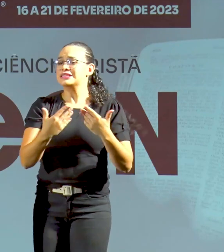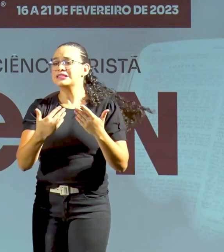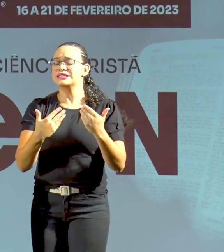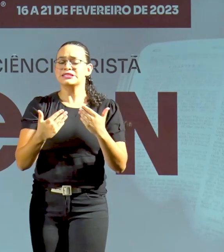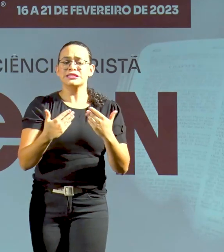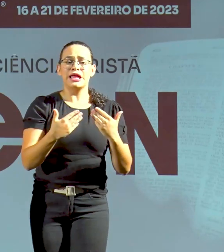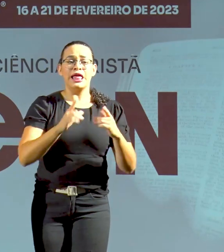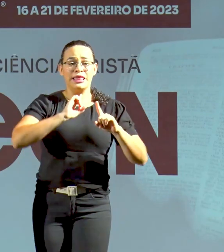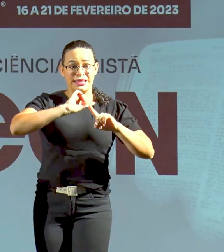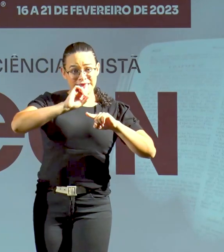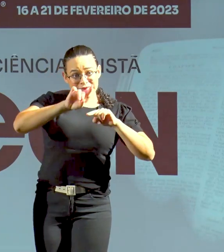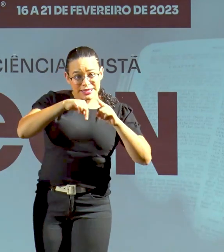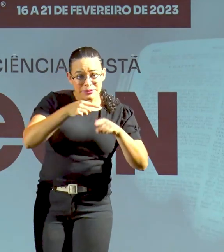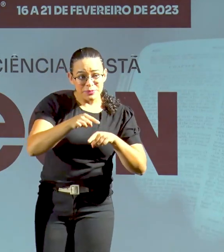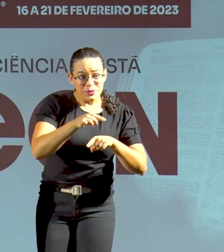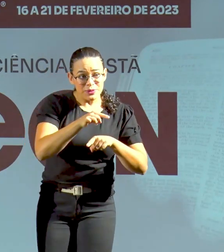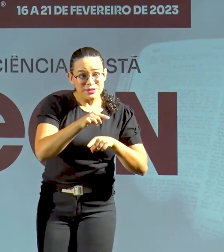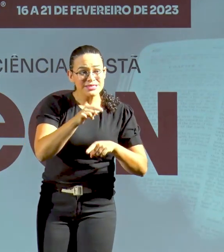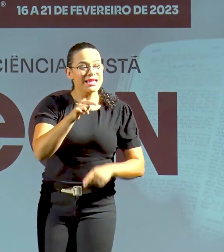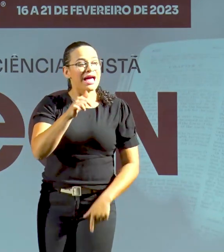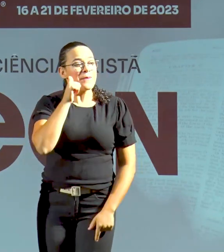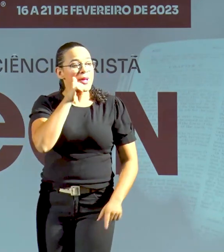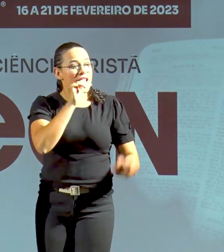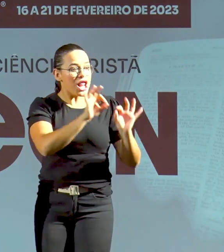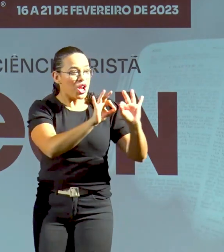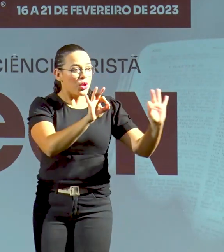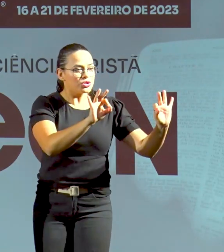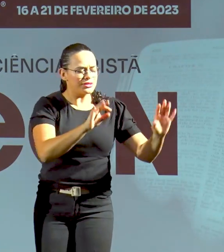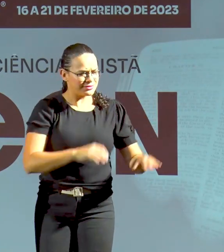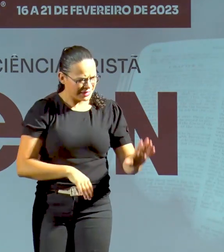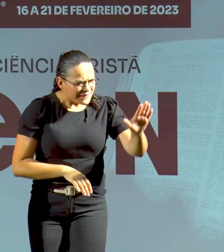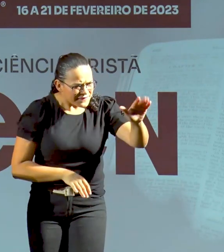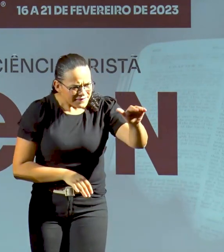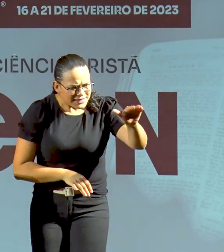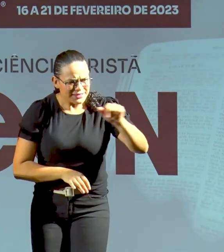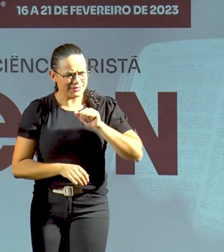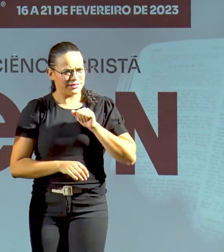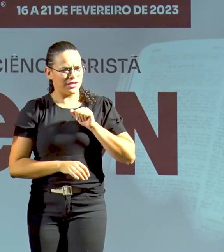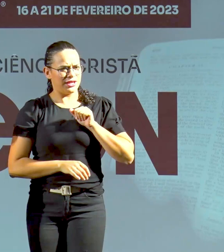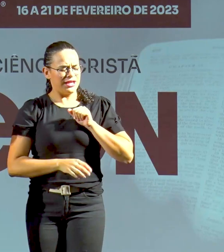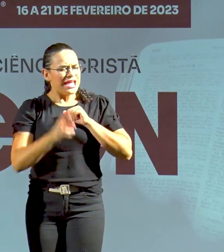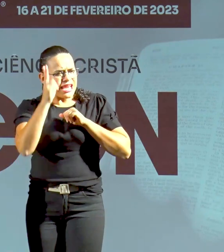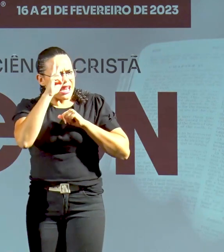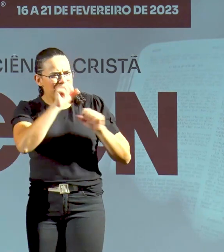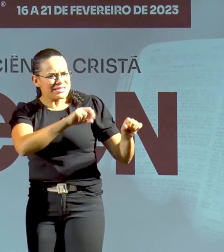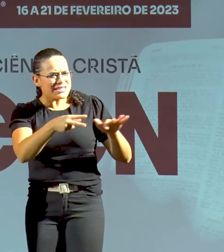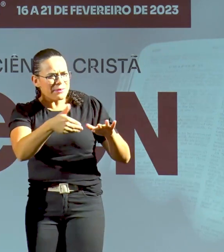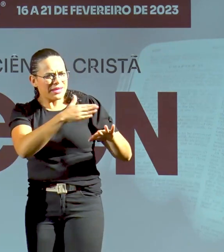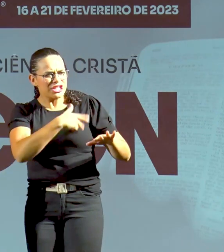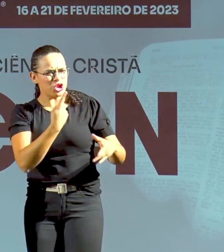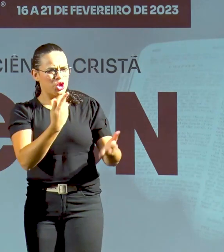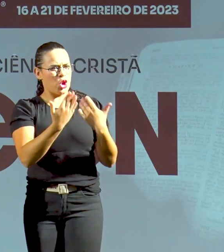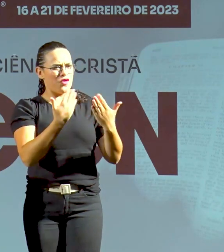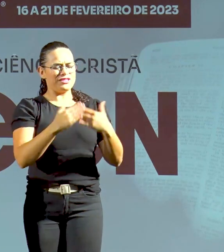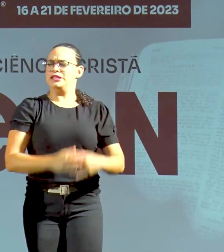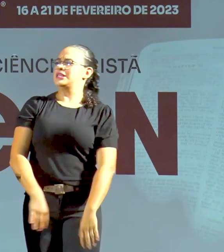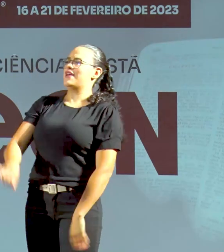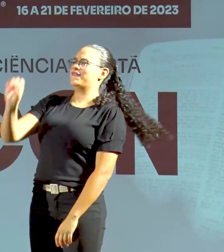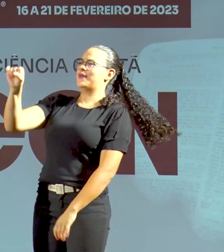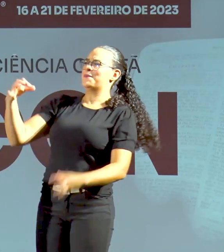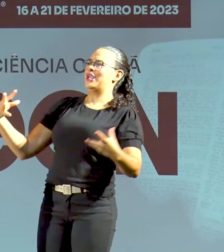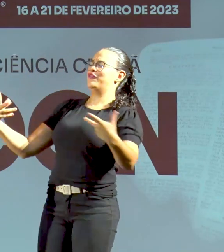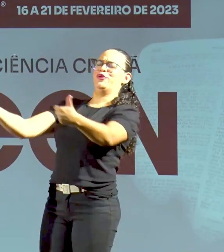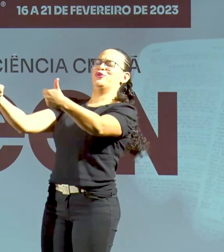foi para a hora que eu vi que ele saiu um pouquinho de perto da mina eu falei assim a gente trocou uma ideia que essa semana não foi foi cara foi